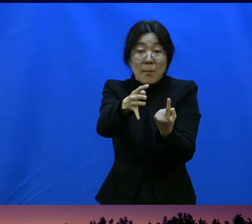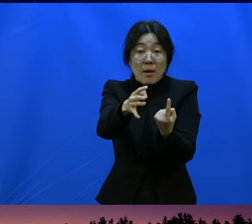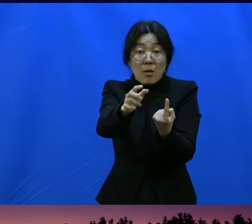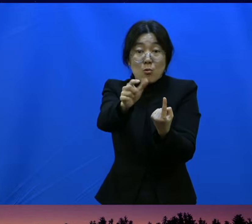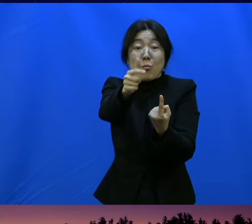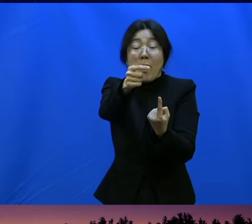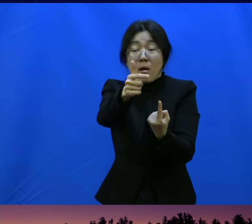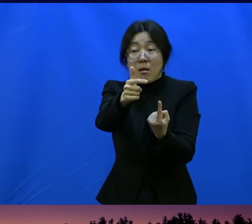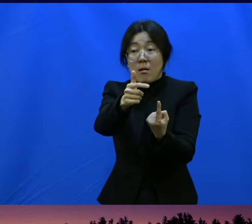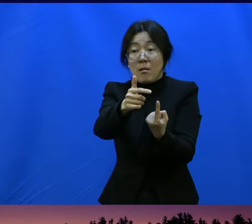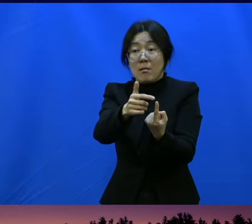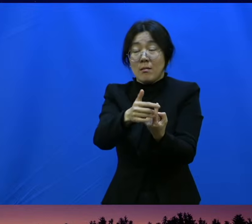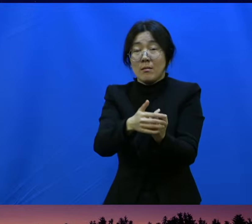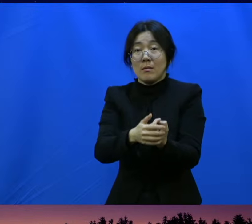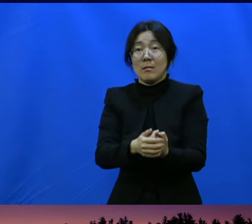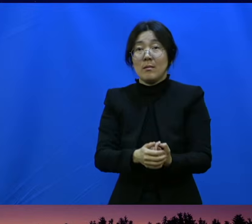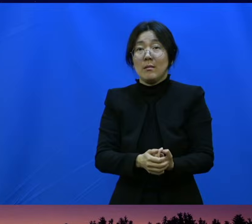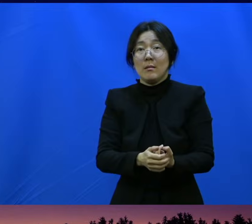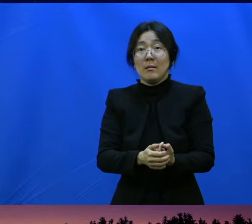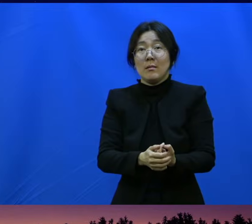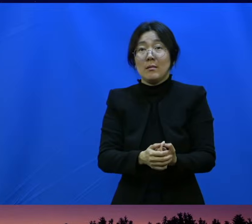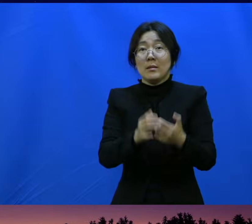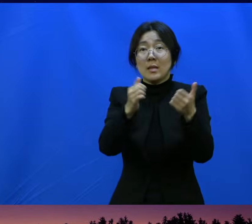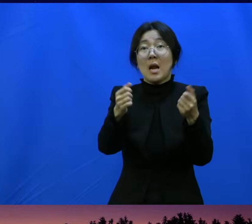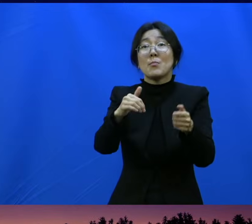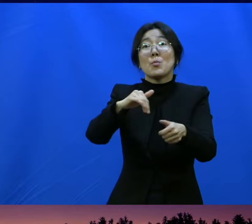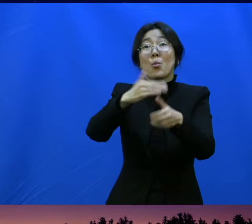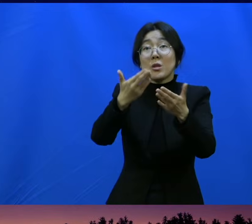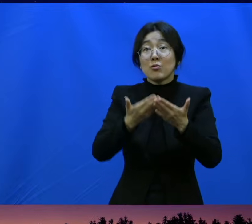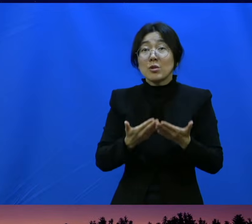때로는 하나님에 대한 그런